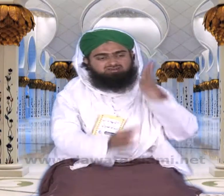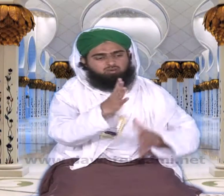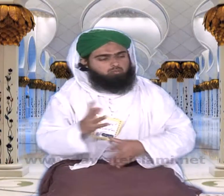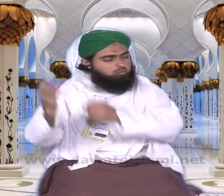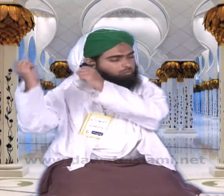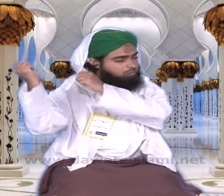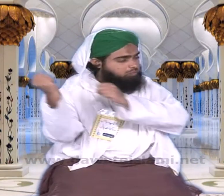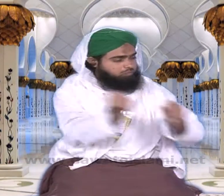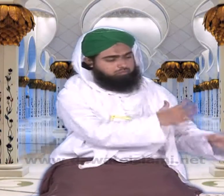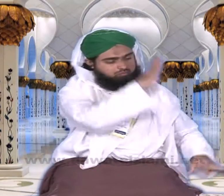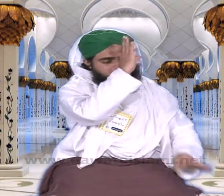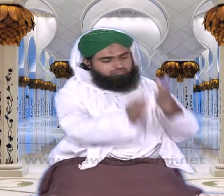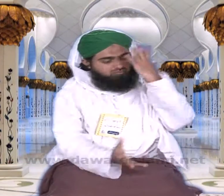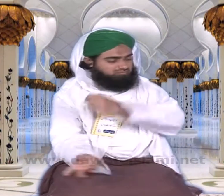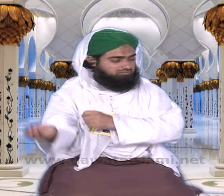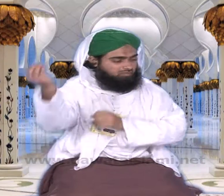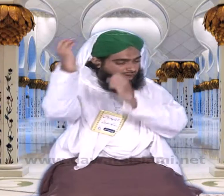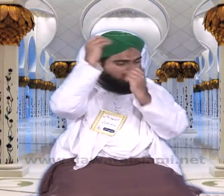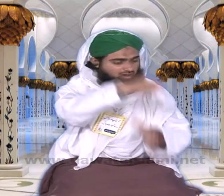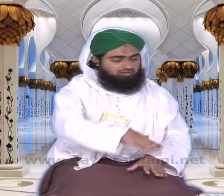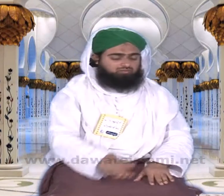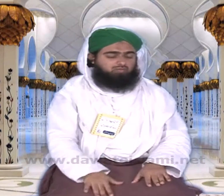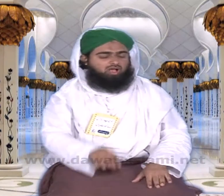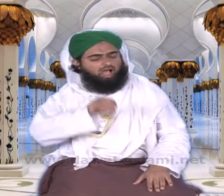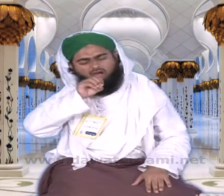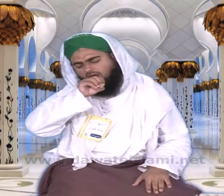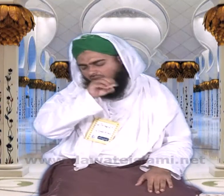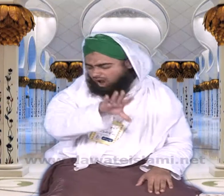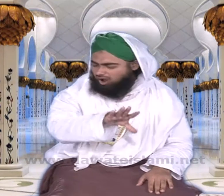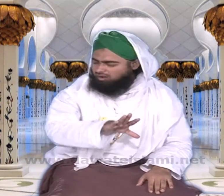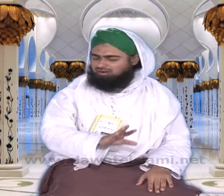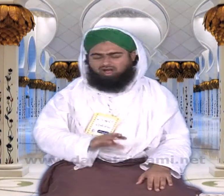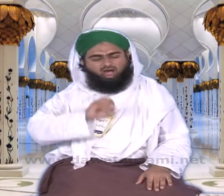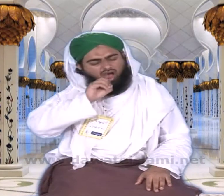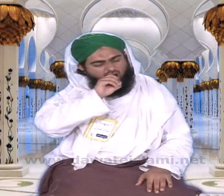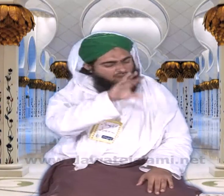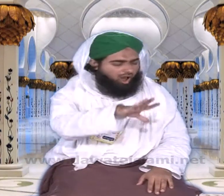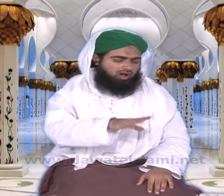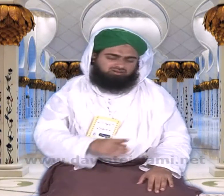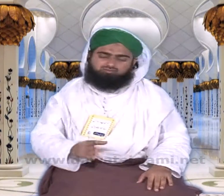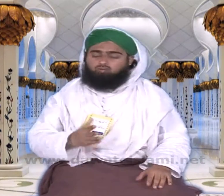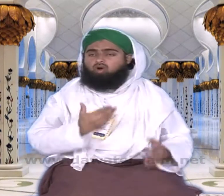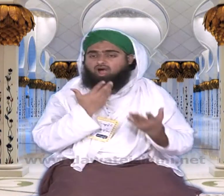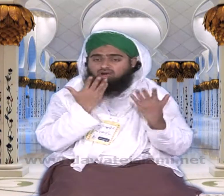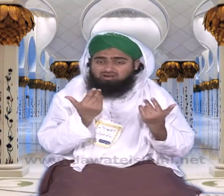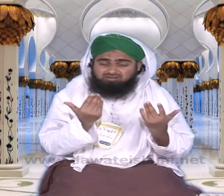دیا جائے گا وہ جلائے گی کہ کہاں ہے وہ دنیا دار کہاں ہے وہ دنیا دار جو مجھ پر